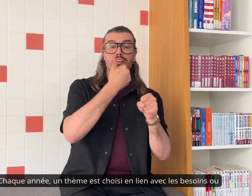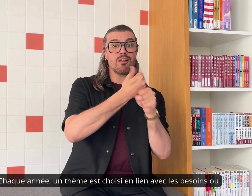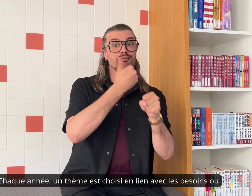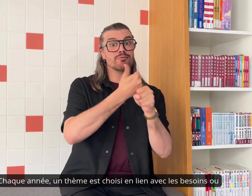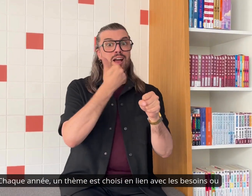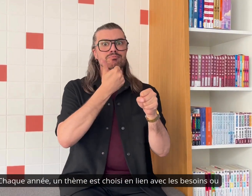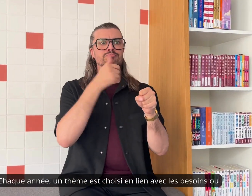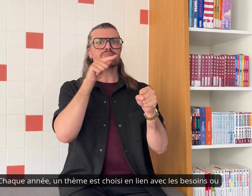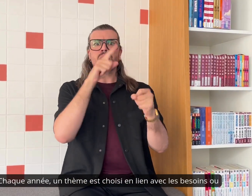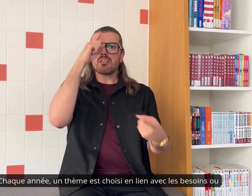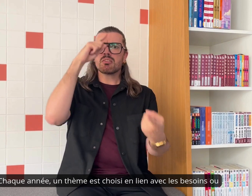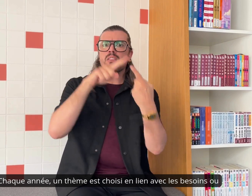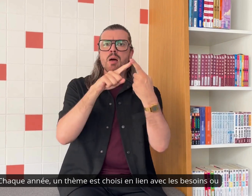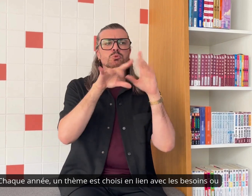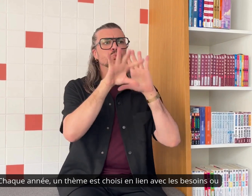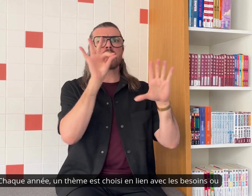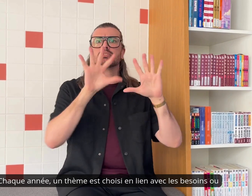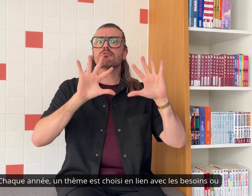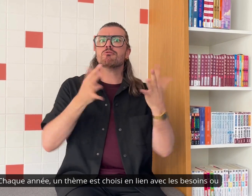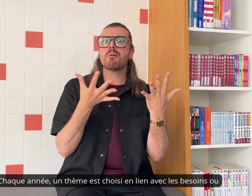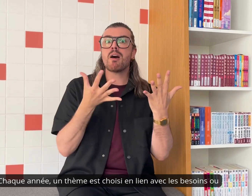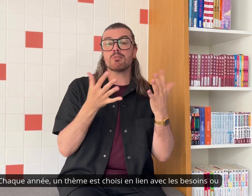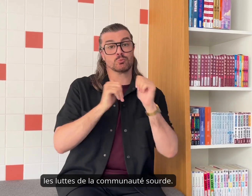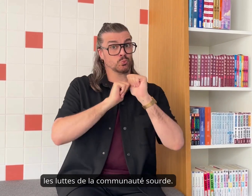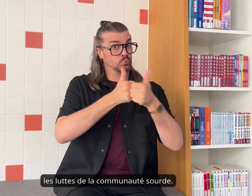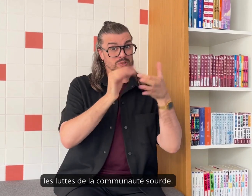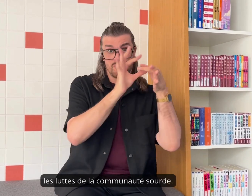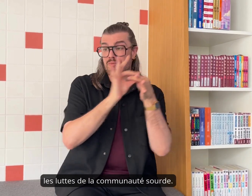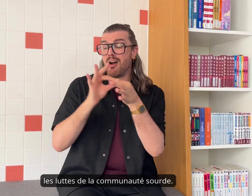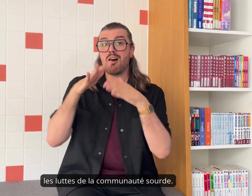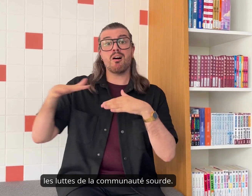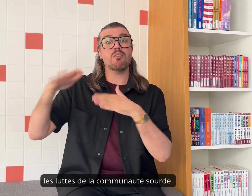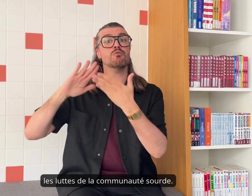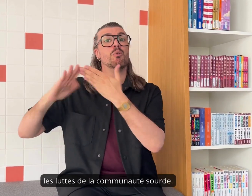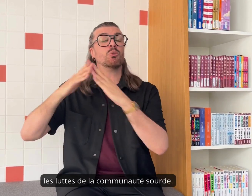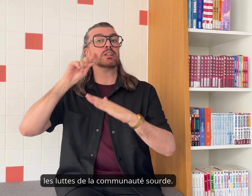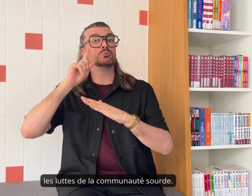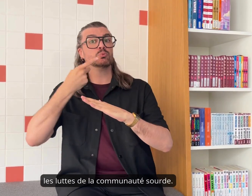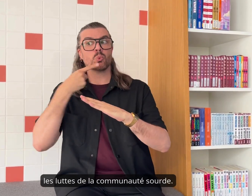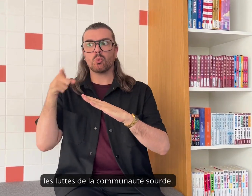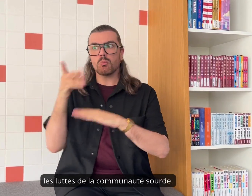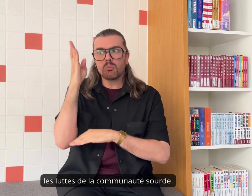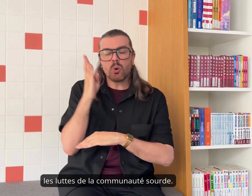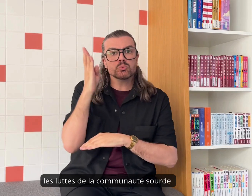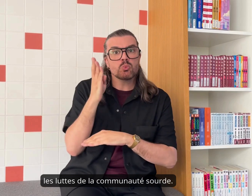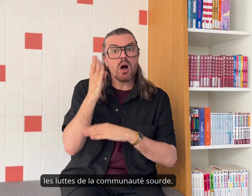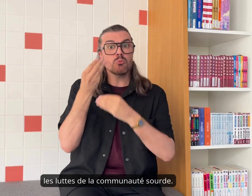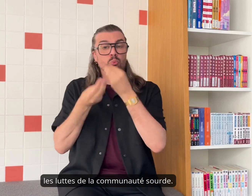Chaque année, un thème est choisi en lien avec les besoins ou les luttes de la communauté sourde.